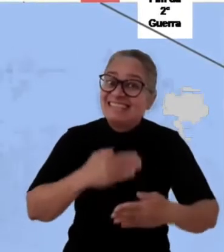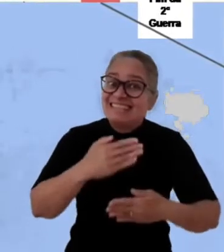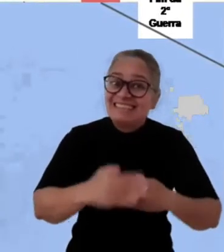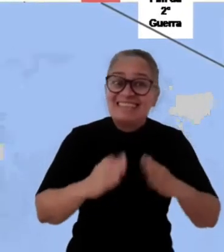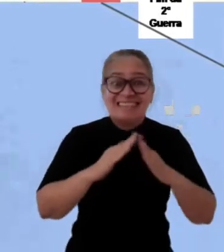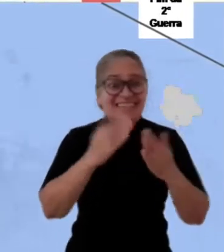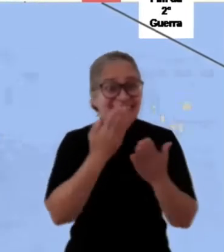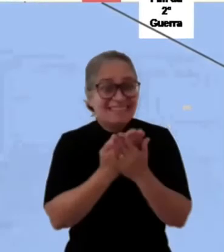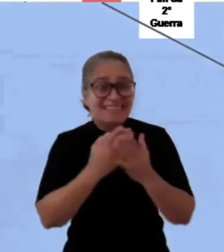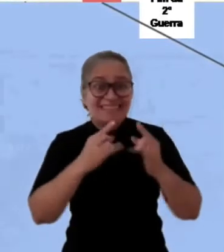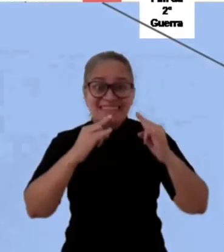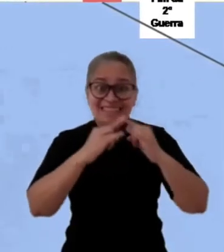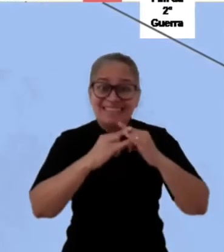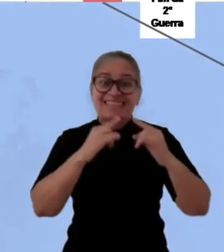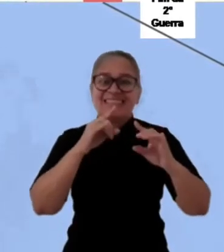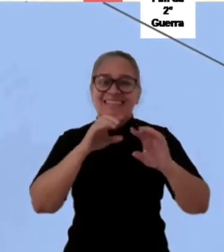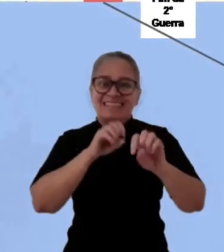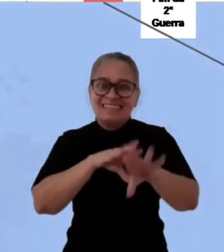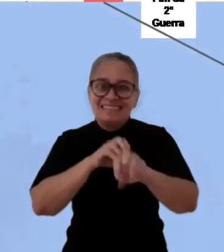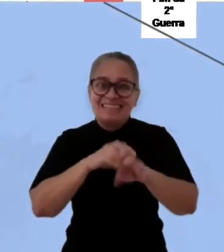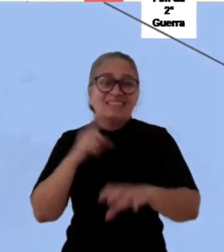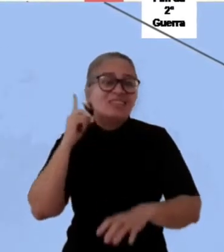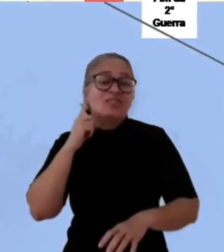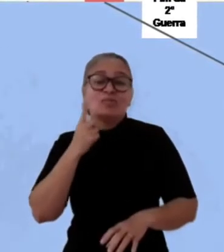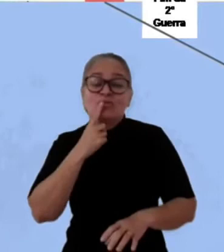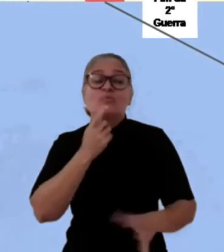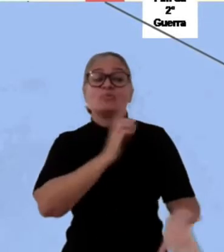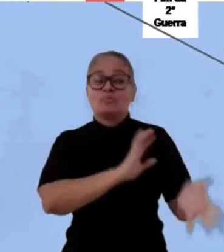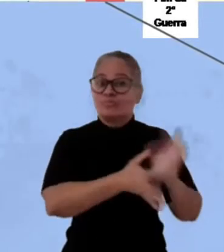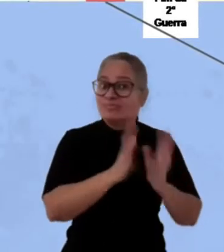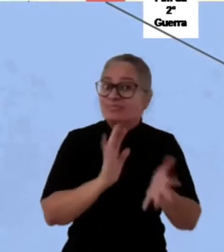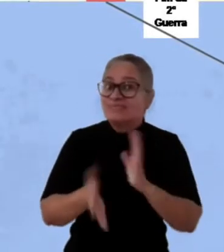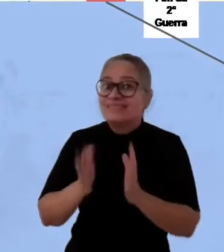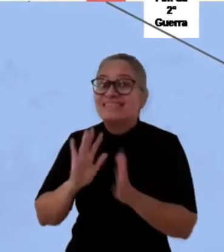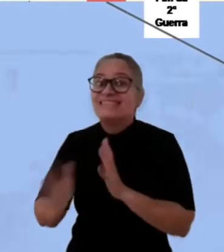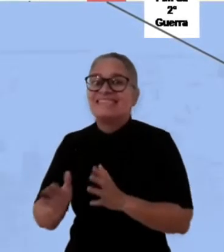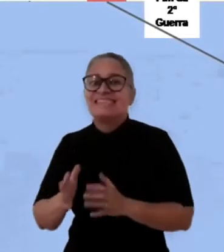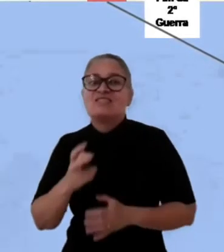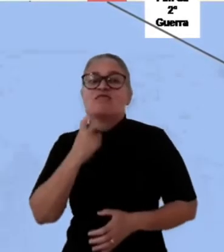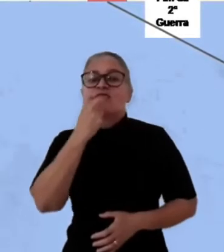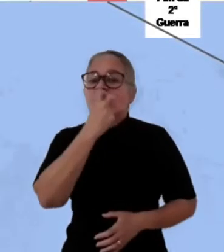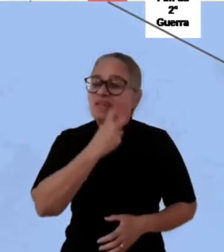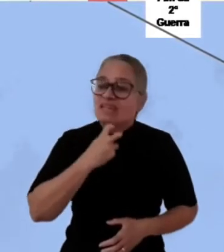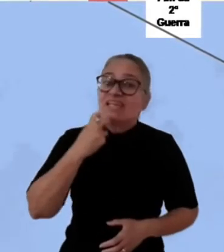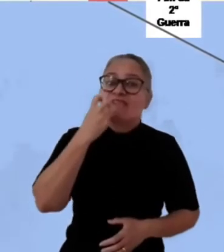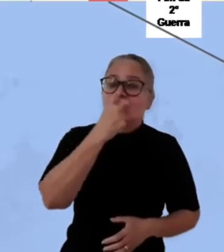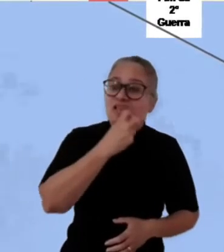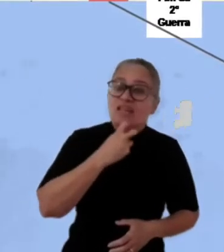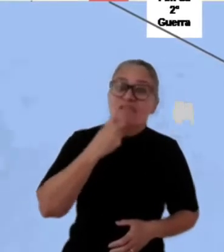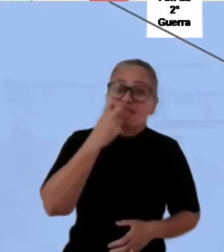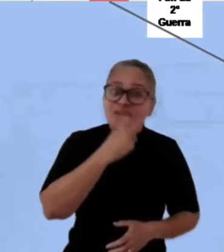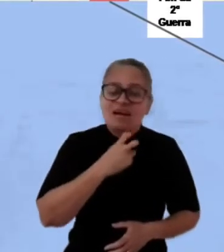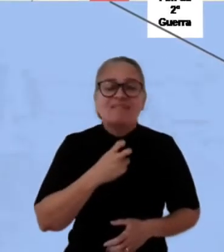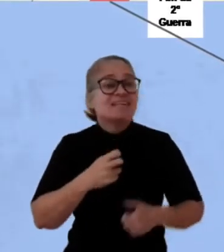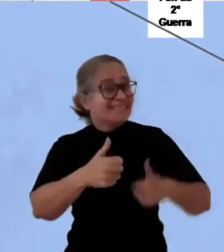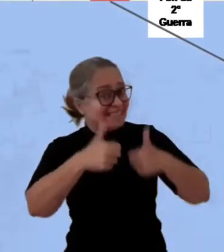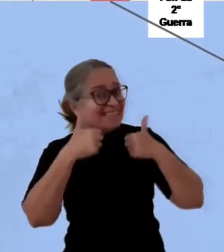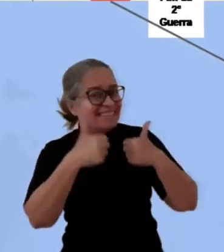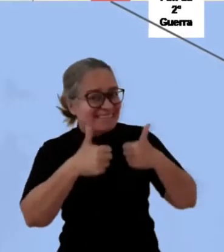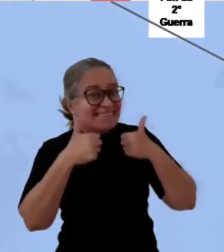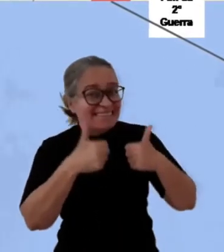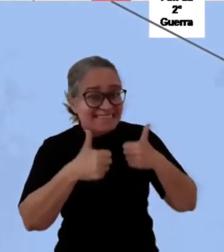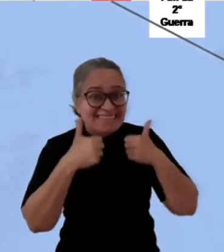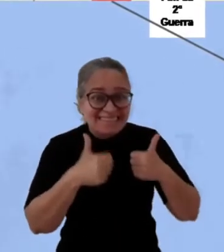O tempo continuou passando e o Instituto ensinava os surdos utilizando os sinais